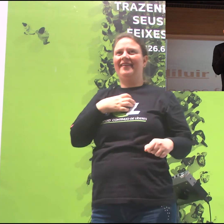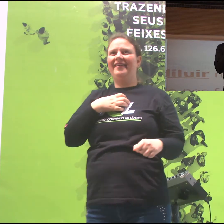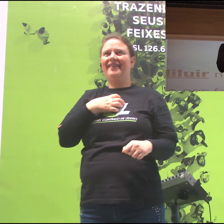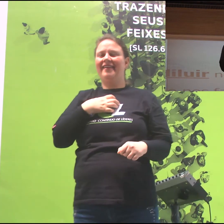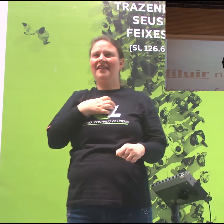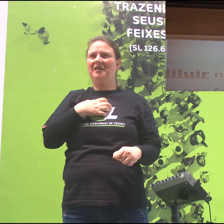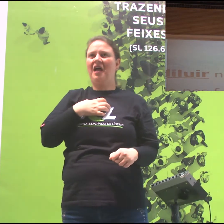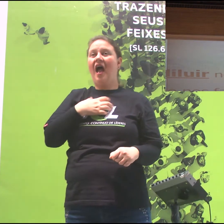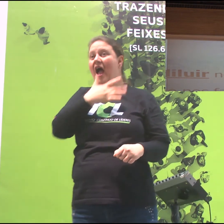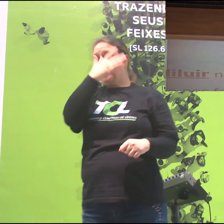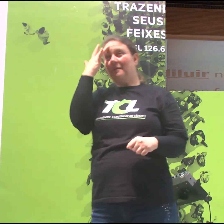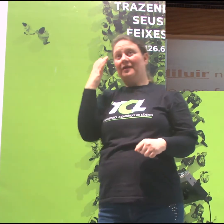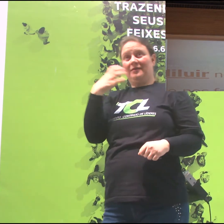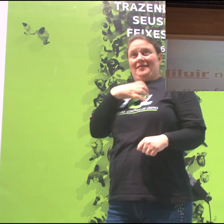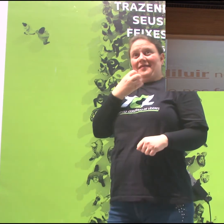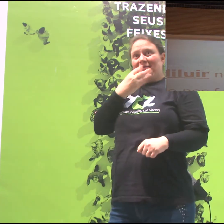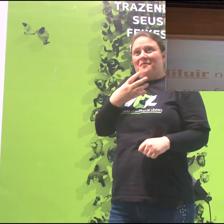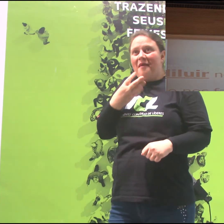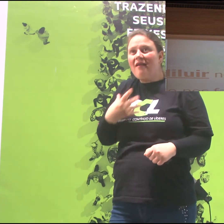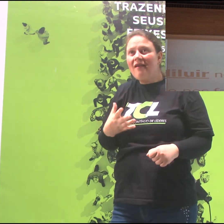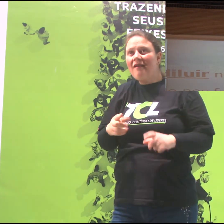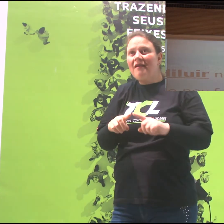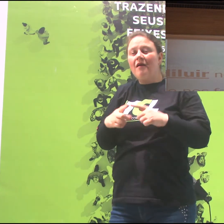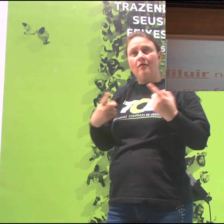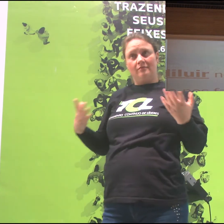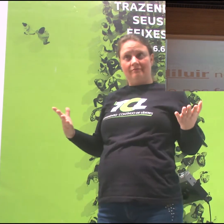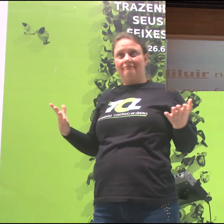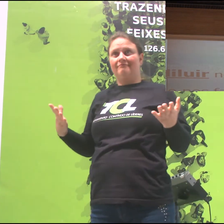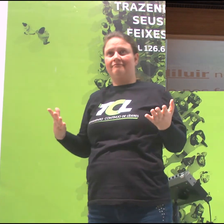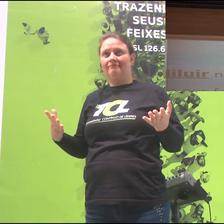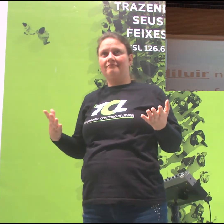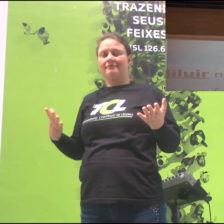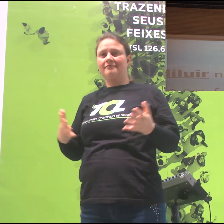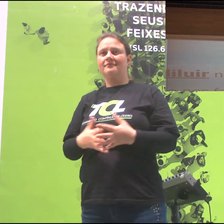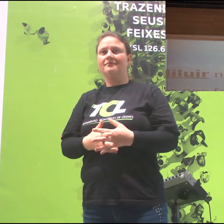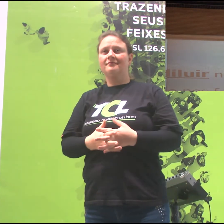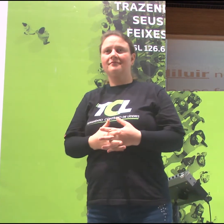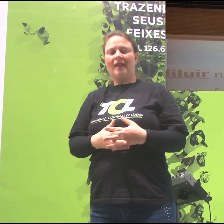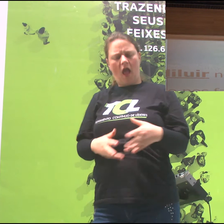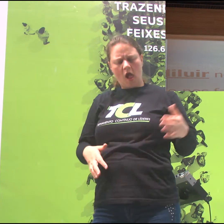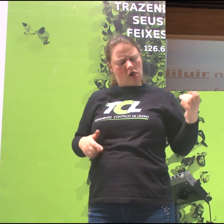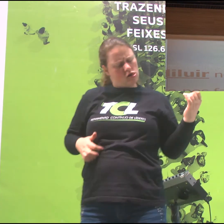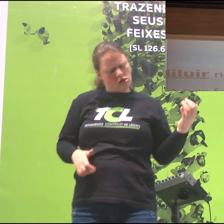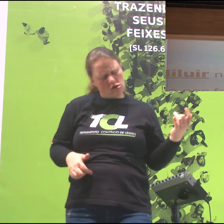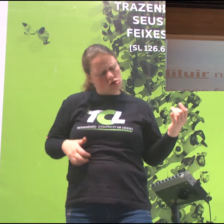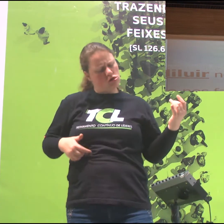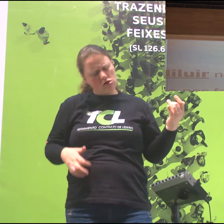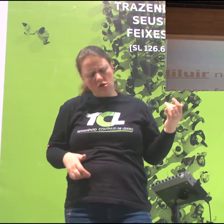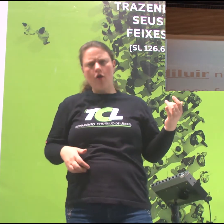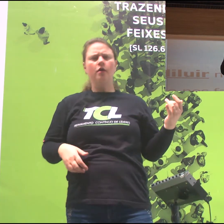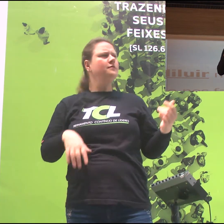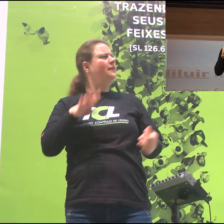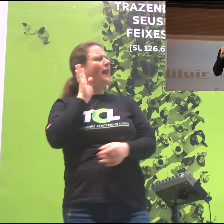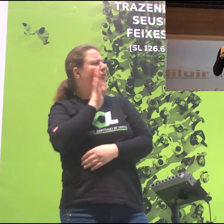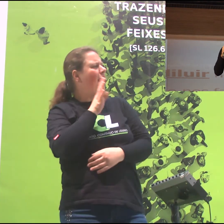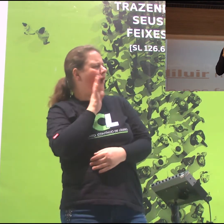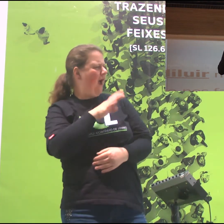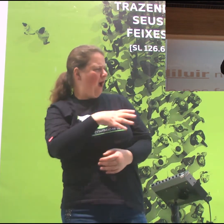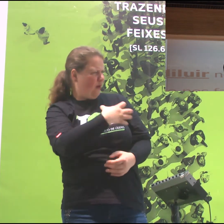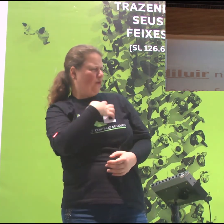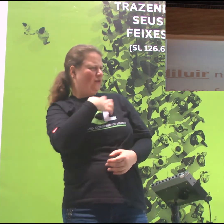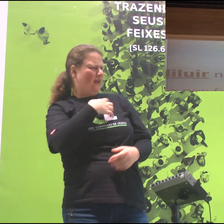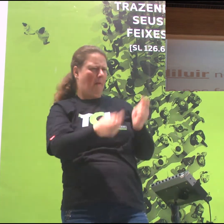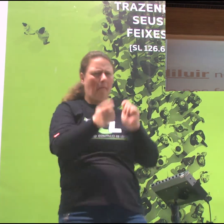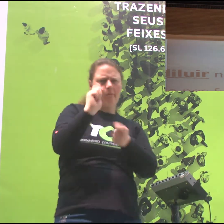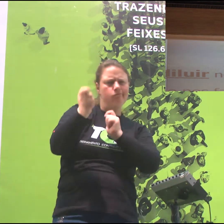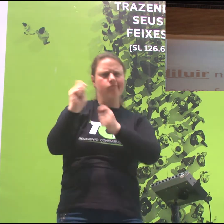que tem um termo entre os músicos que sem reverb é impossível agradar a Deus, né? Aquela guitarra gostosa, assim, o clima. Então a gente começa